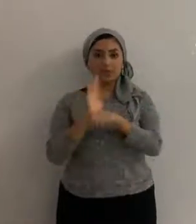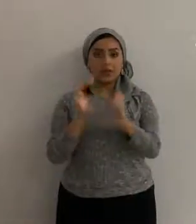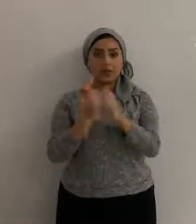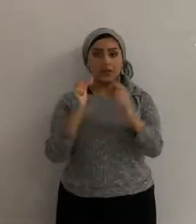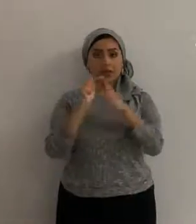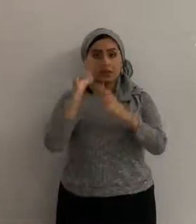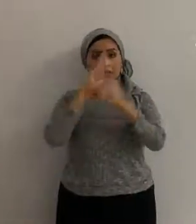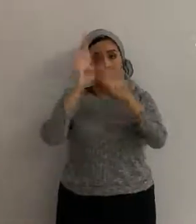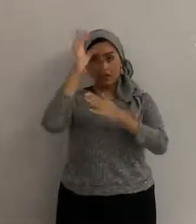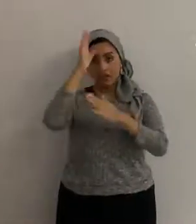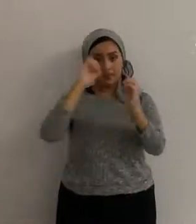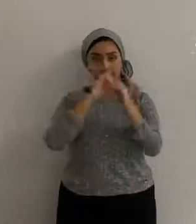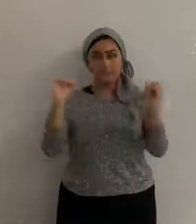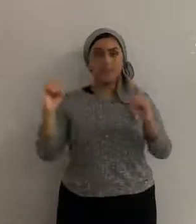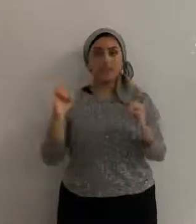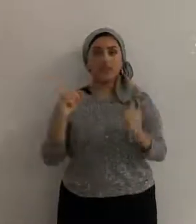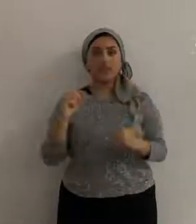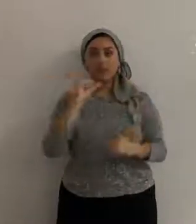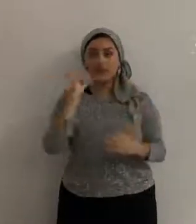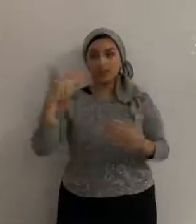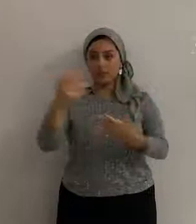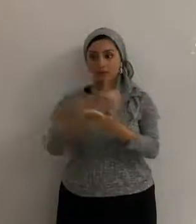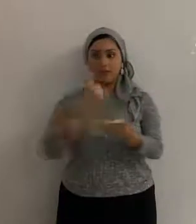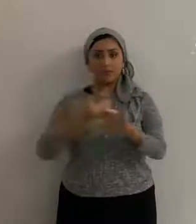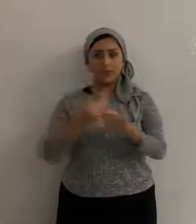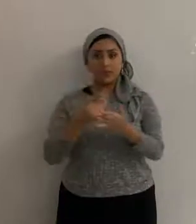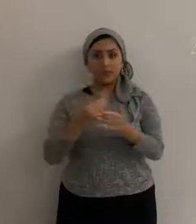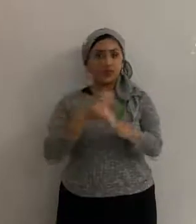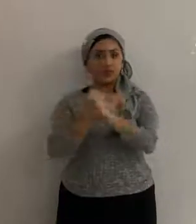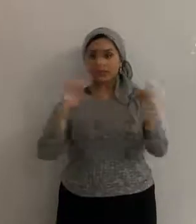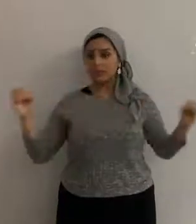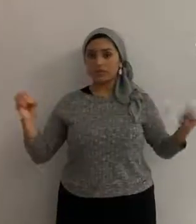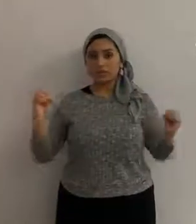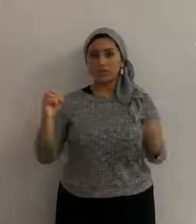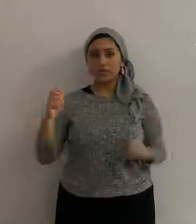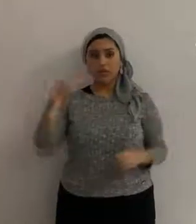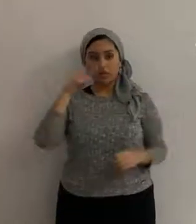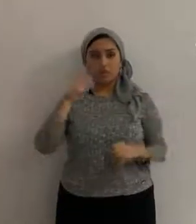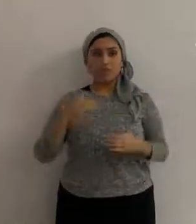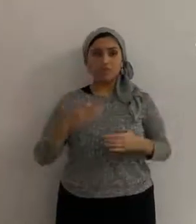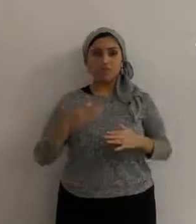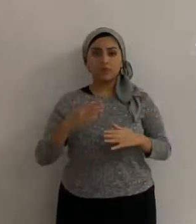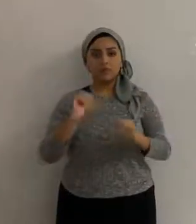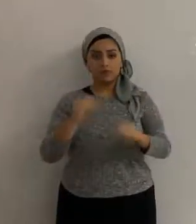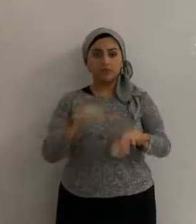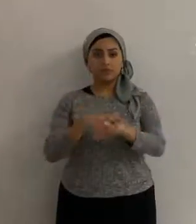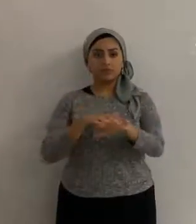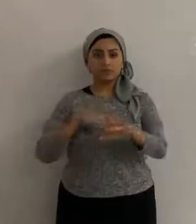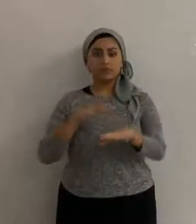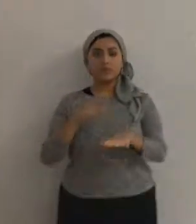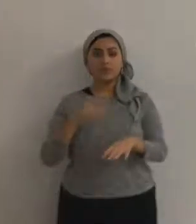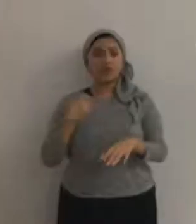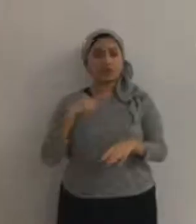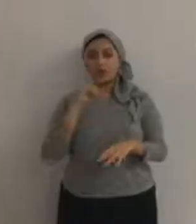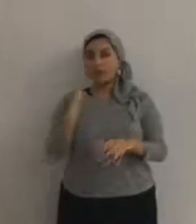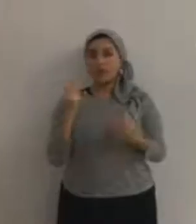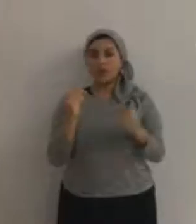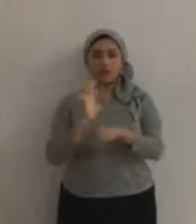Eterno. No monetizo los videos, para que ustedes con confianza vean que no se hace negocio aquí en la